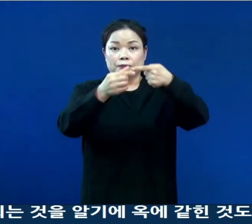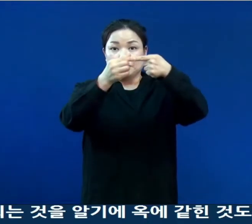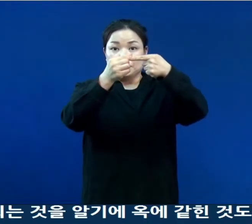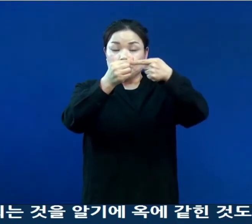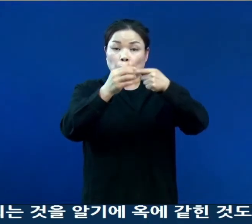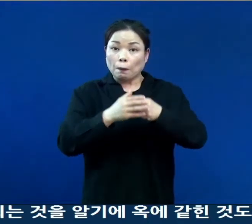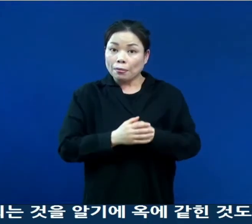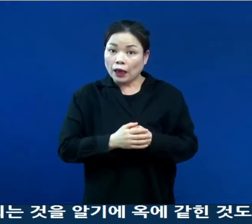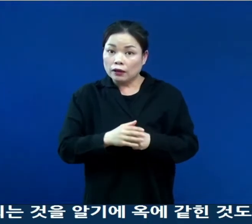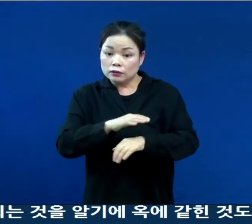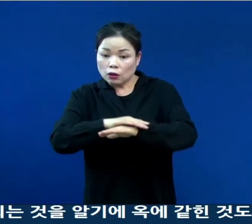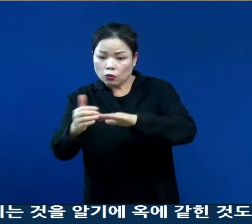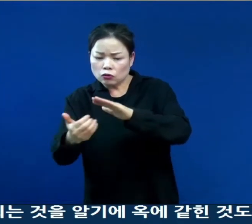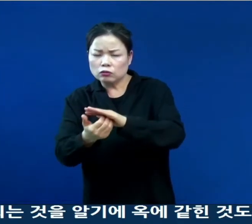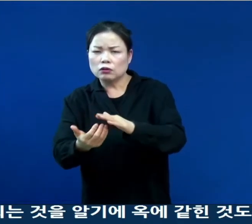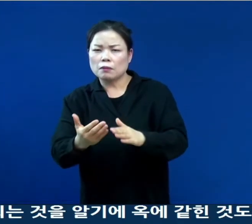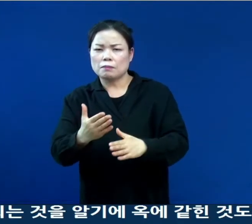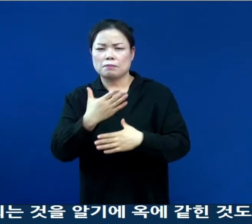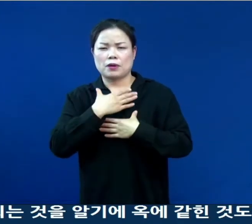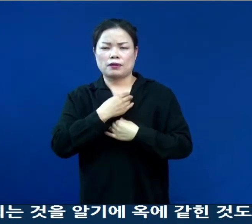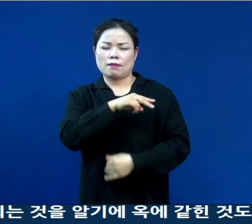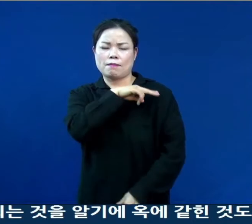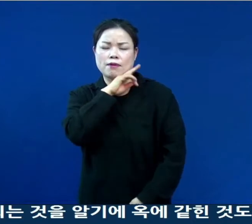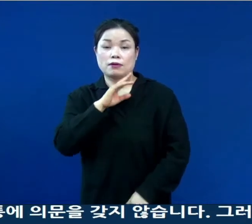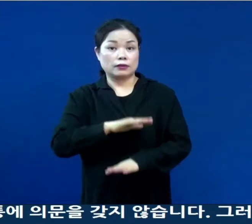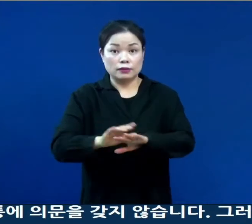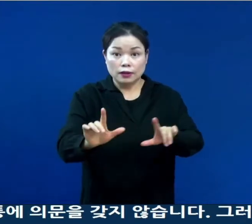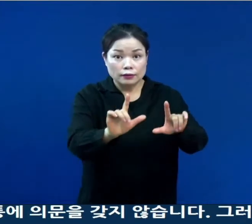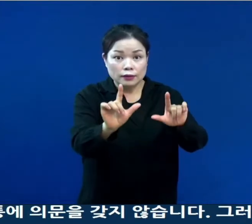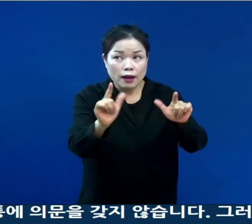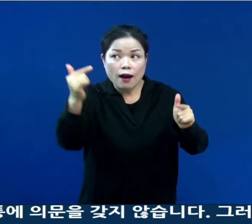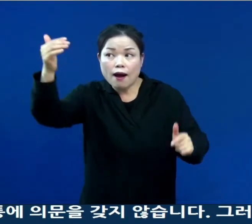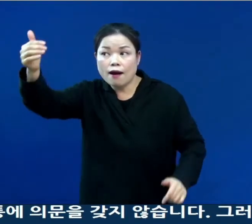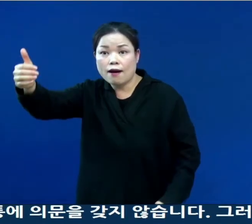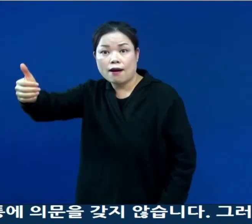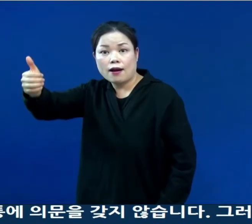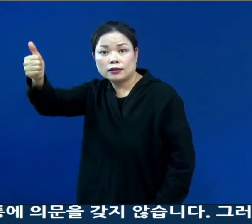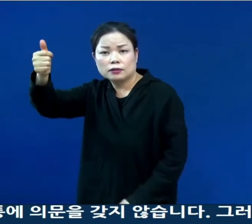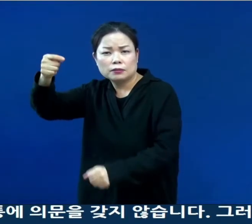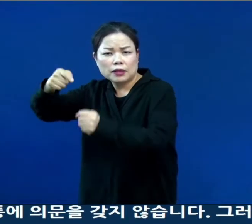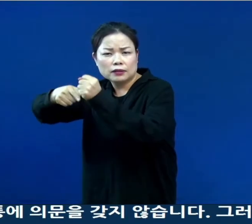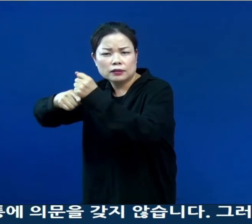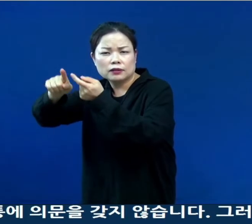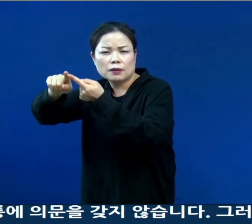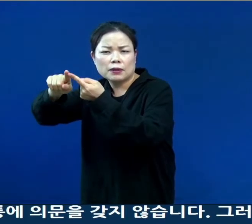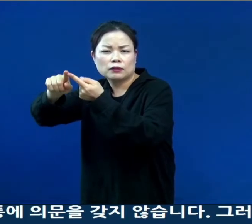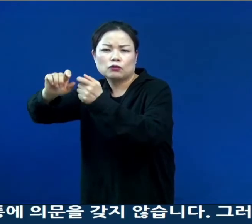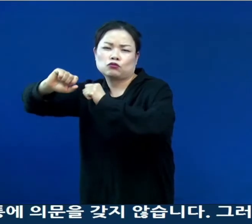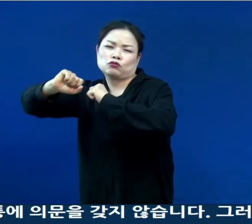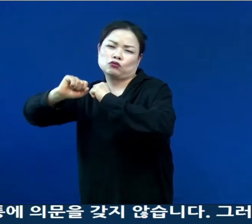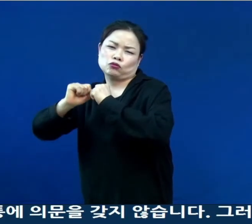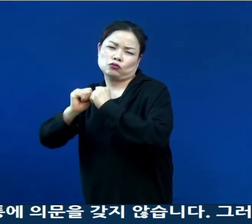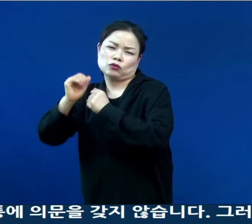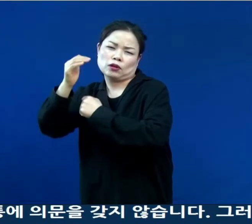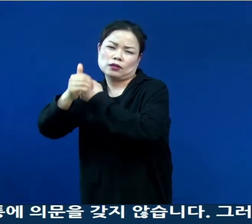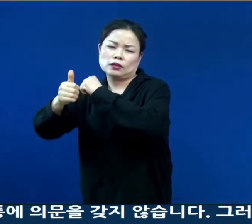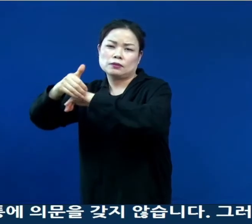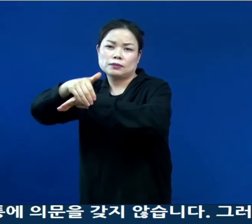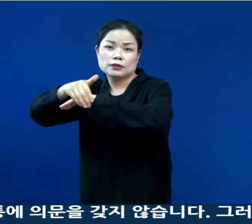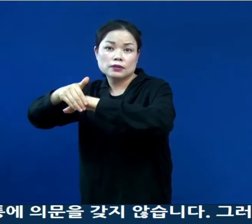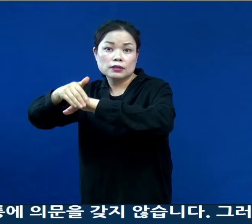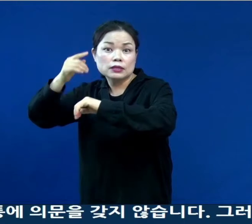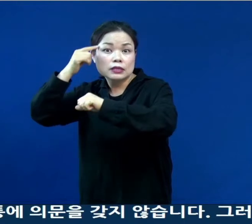첫째, 형통을 편안하게 잘 사는 것이 아니라 하나님의 뜻에 순종함으로 하나님의